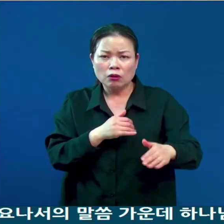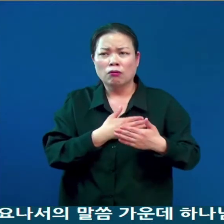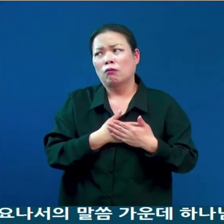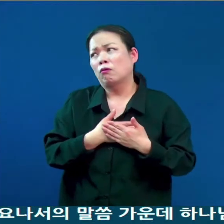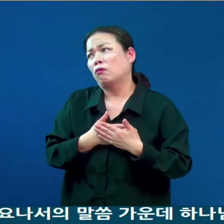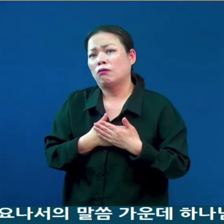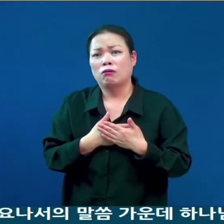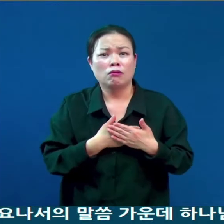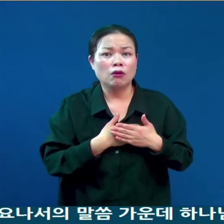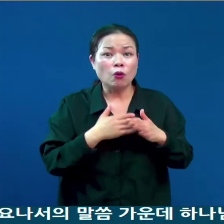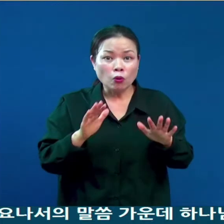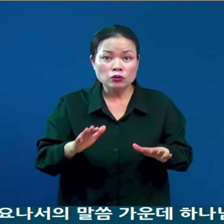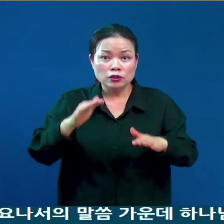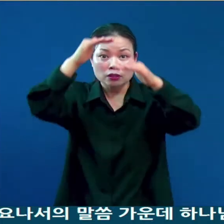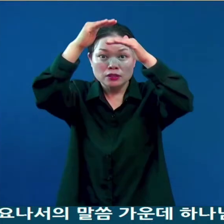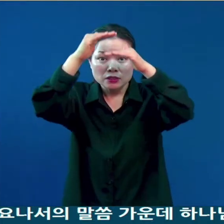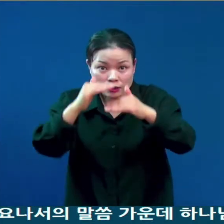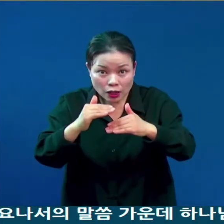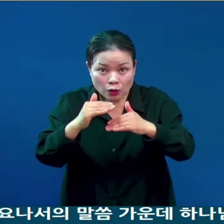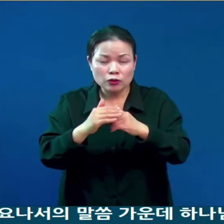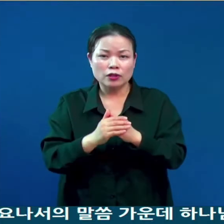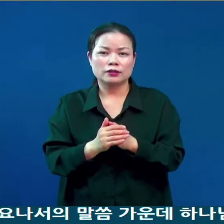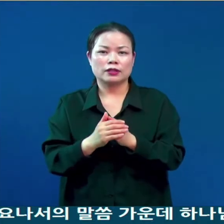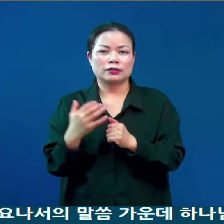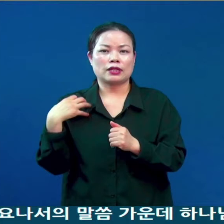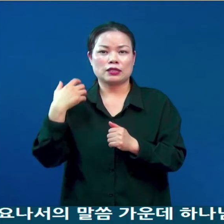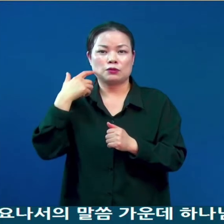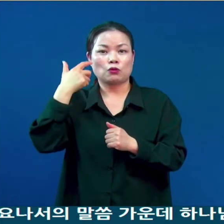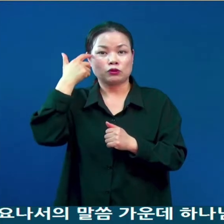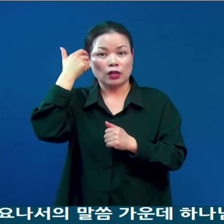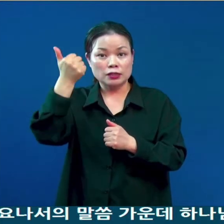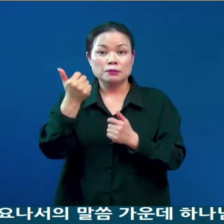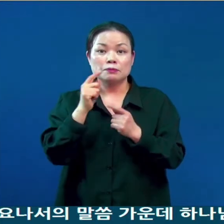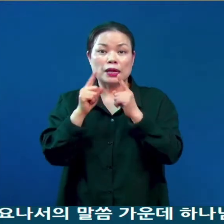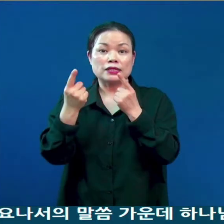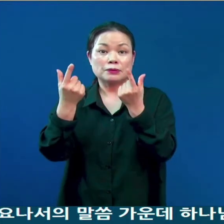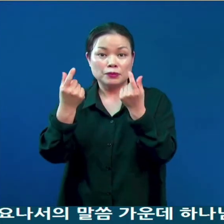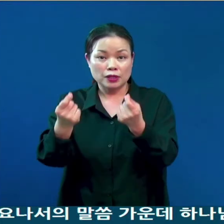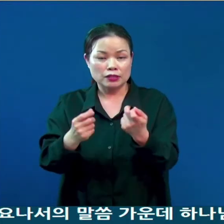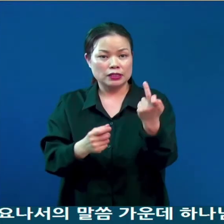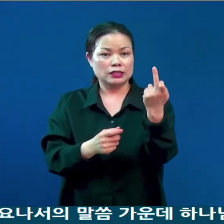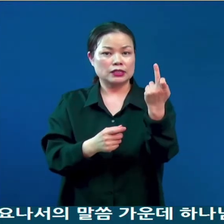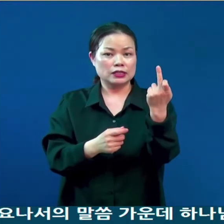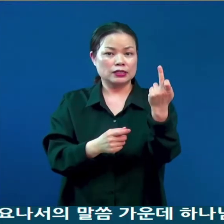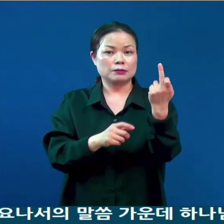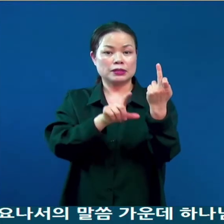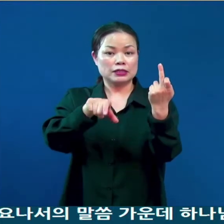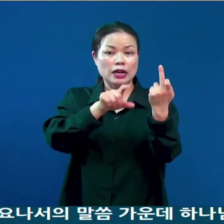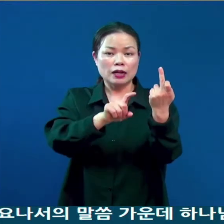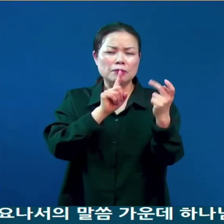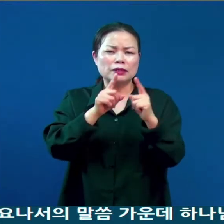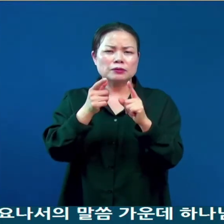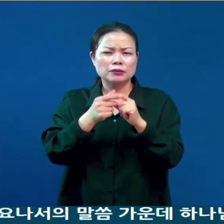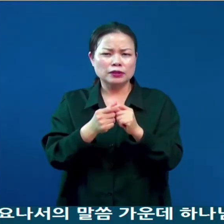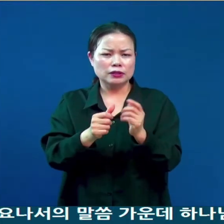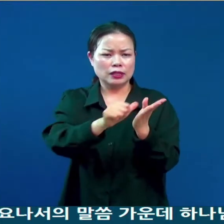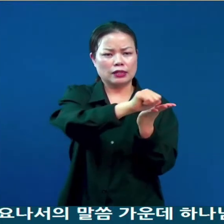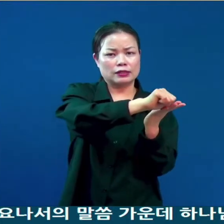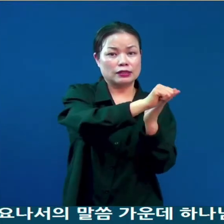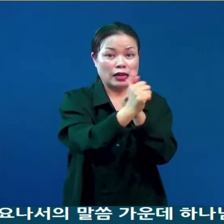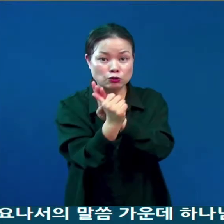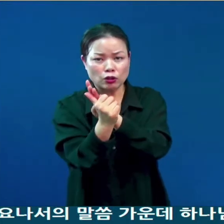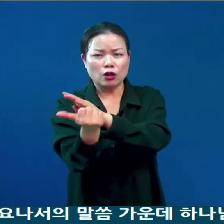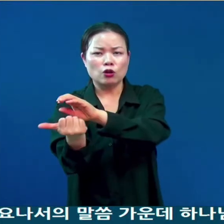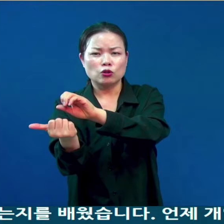초조하죠. 오늘 우리가 본문에서 오늘 담임 목사의 말씀을 들었듯이 12장 앞절에 있던 11장에서도 나사로가 죽은 지